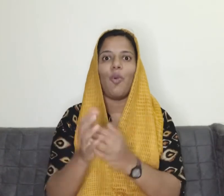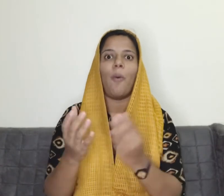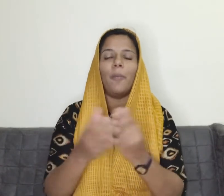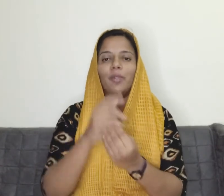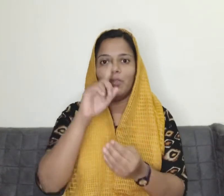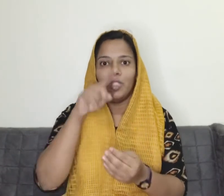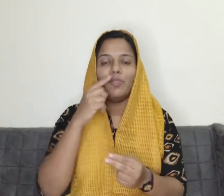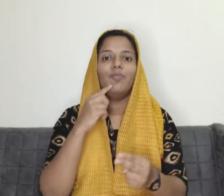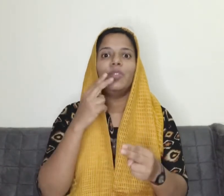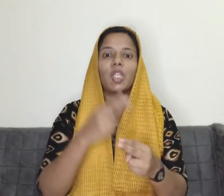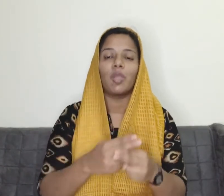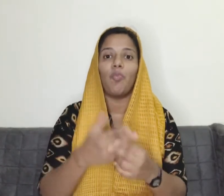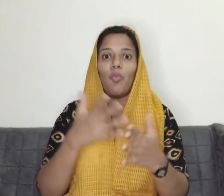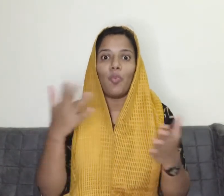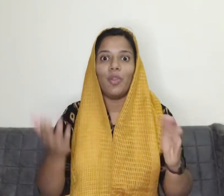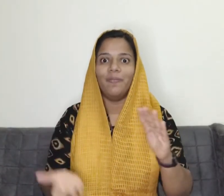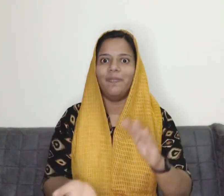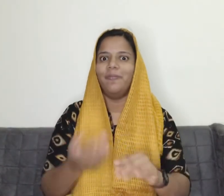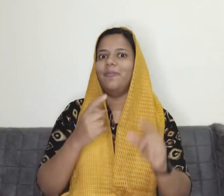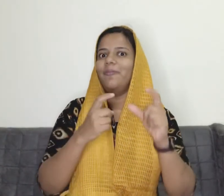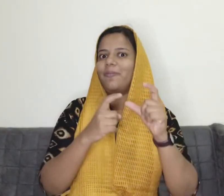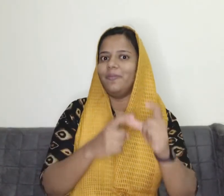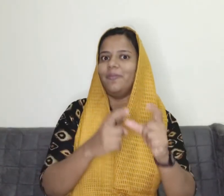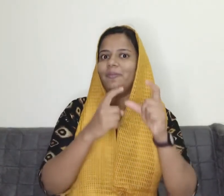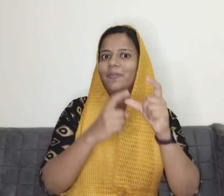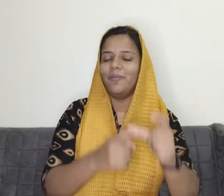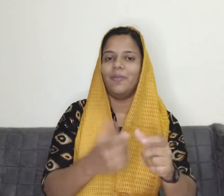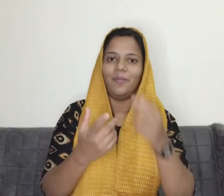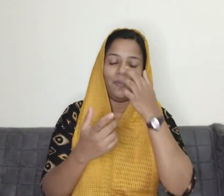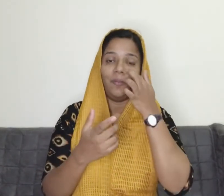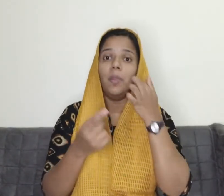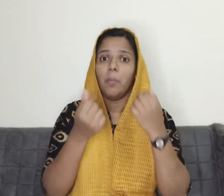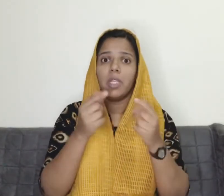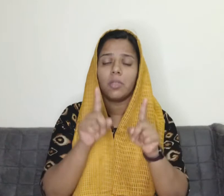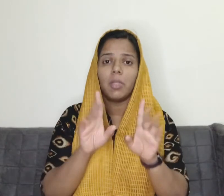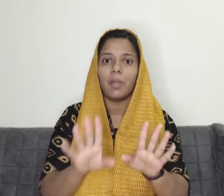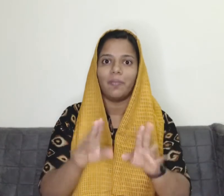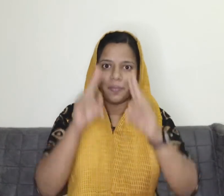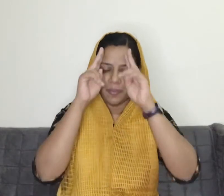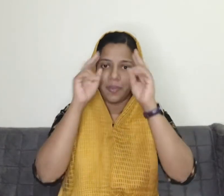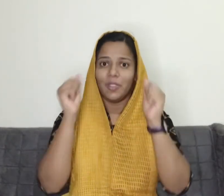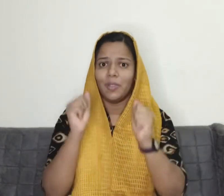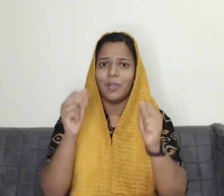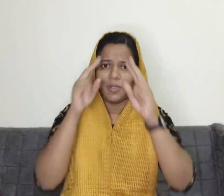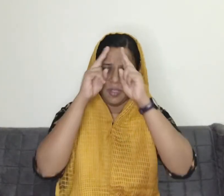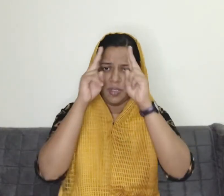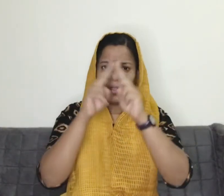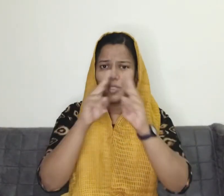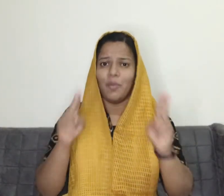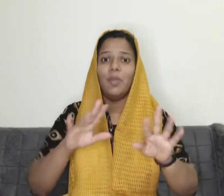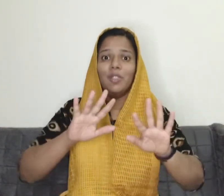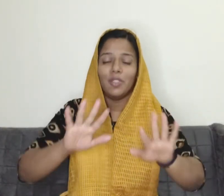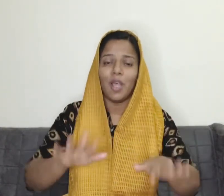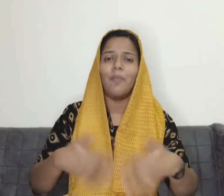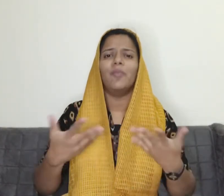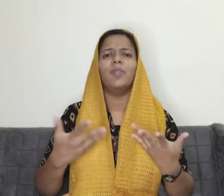ചെയ്യുമ്പോൾ ദൈവിക സമൃദ്ധി നമ്മളിലേക്ക് വരും. ഈ സമൃദ്ധി എന്ന് പറഞ്ഞാൽ പണം മാത്രമല്ല, സ്വസ്ഥത, സമാധാനം,